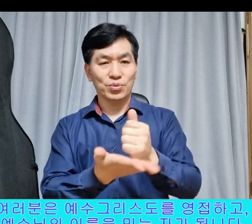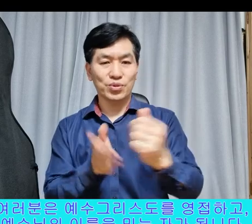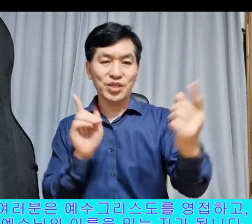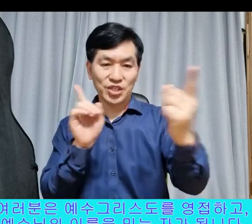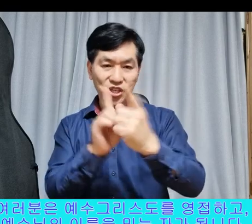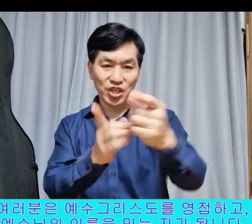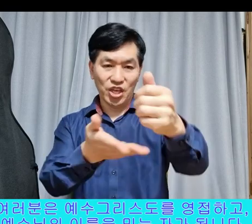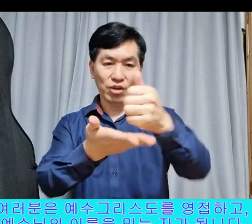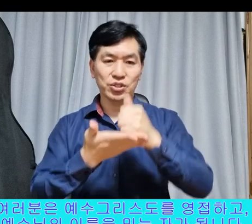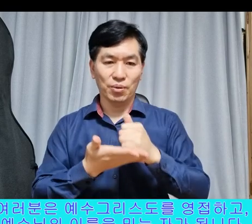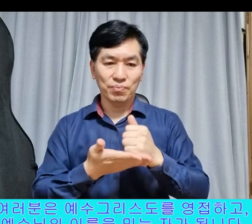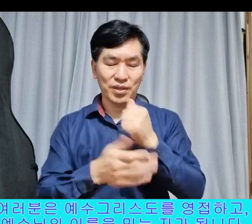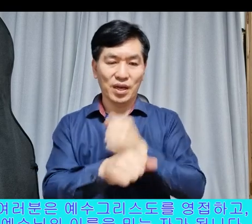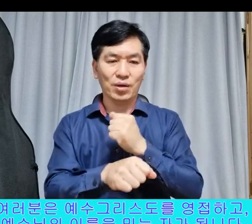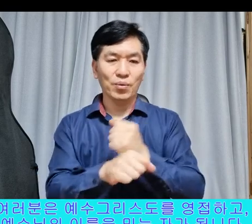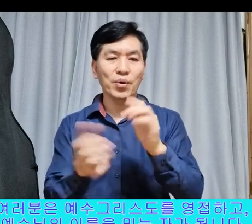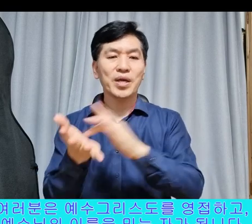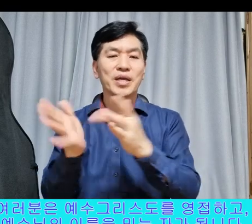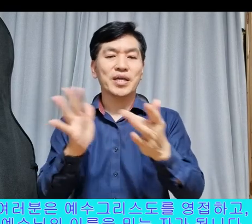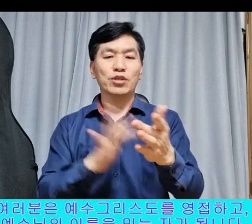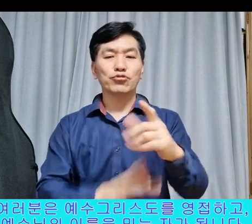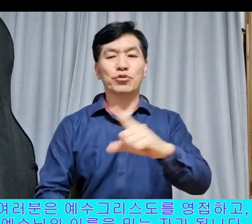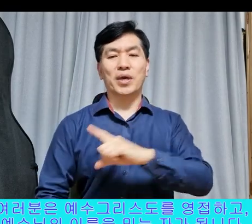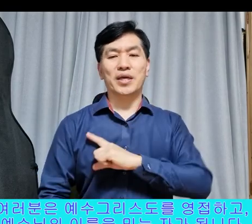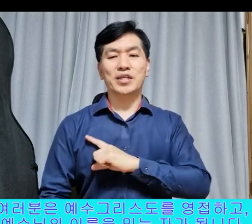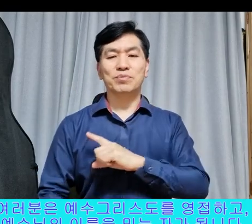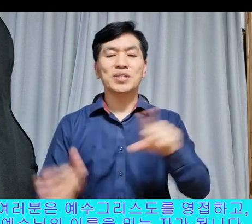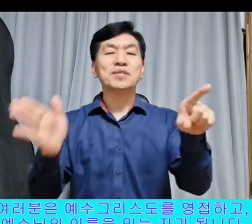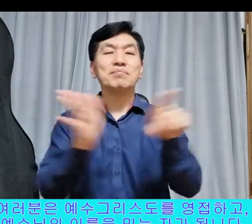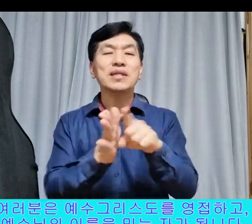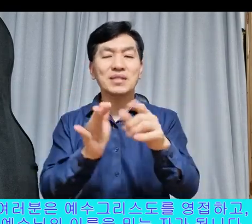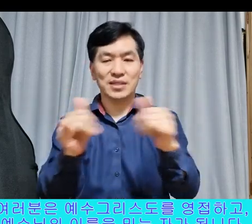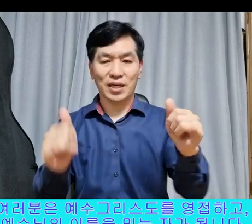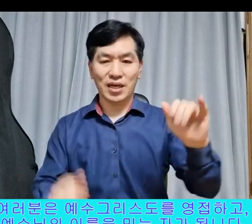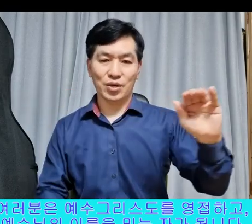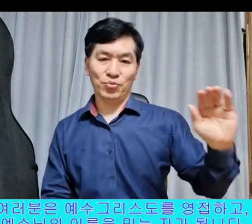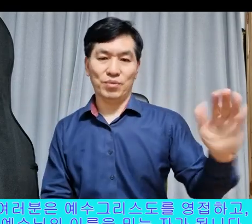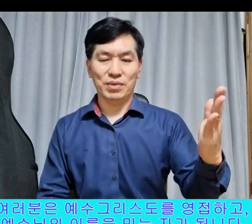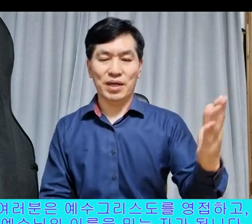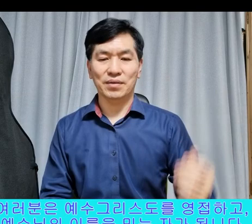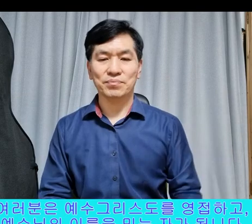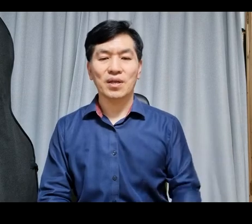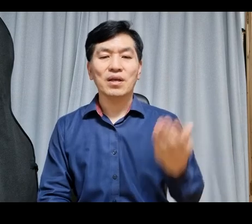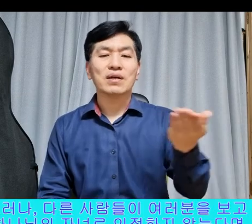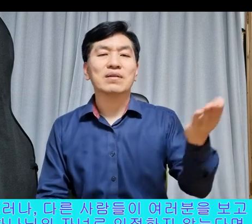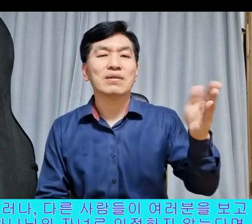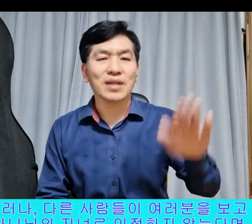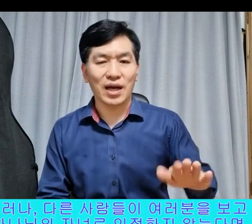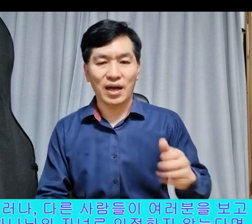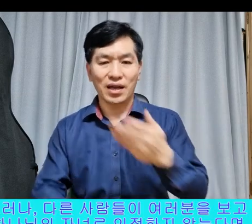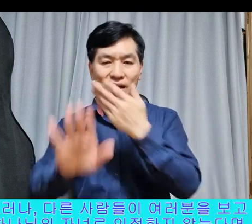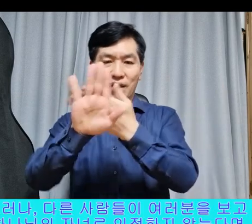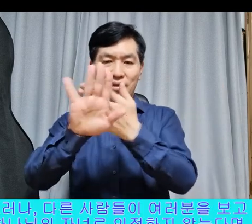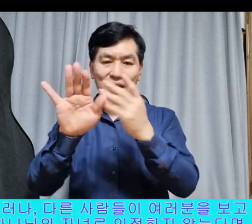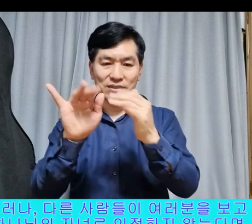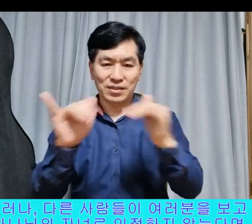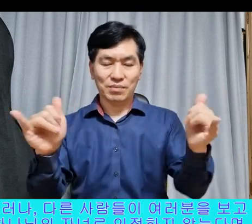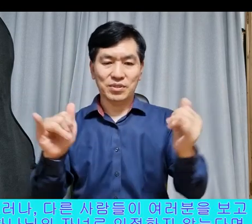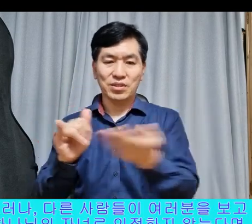그리스도를 영접하고 예수님의 이름을 믿는 자가 됩니다. 그러나 다른 사람들이